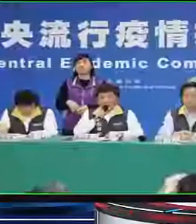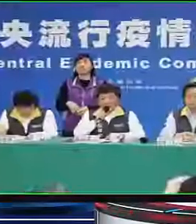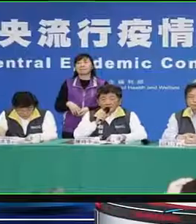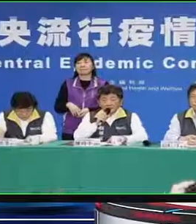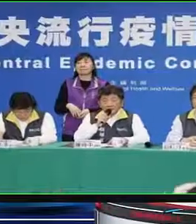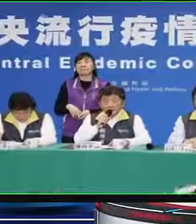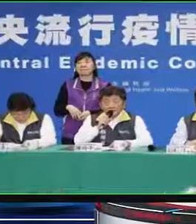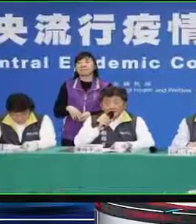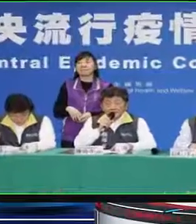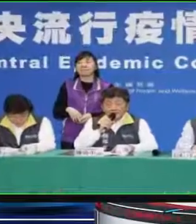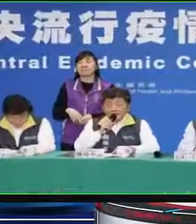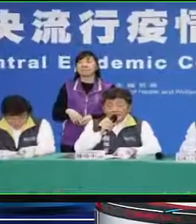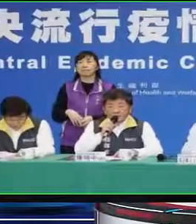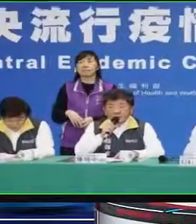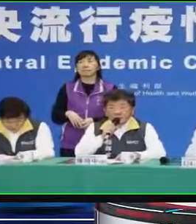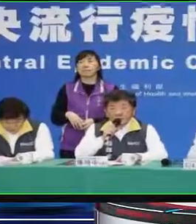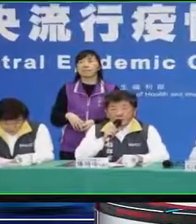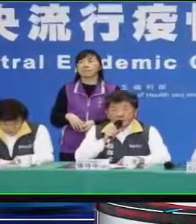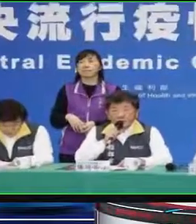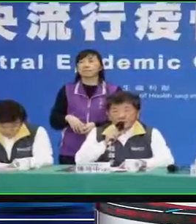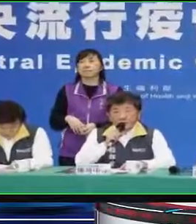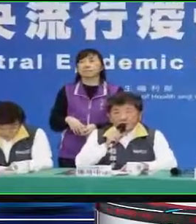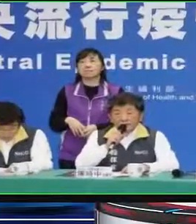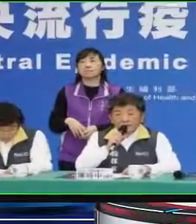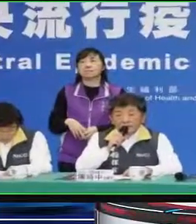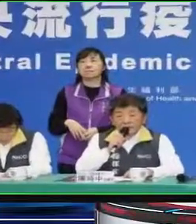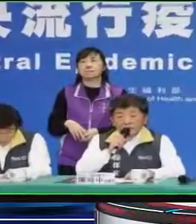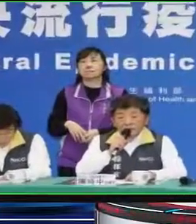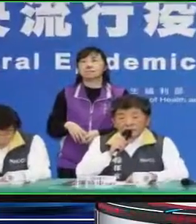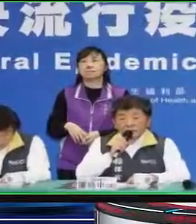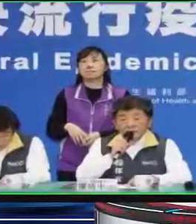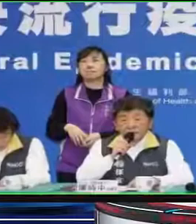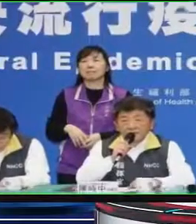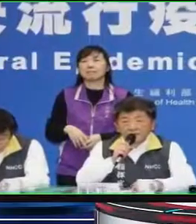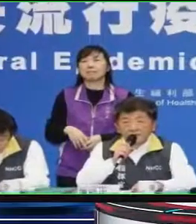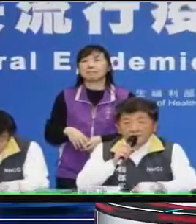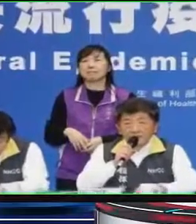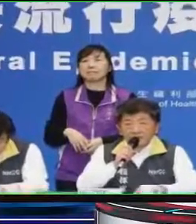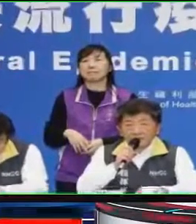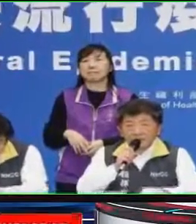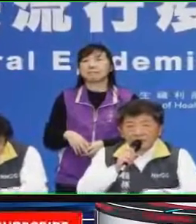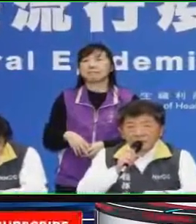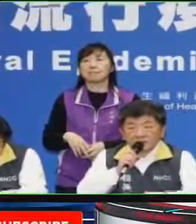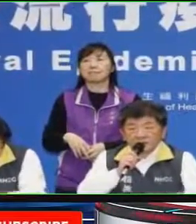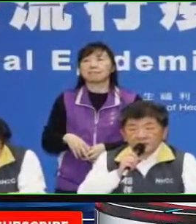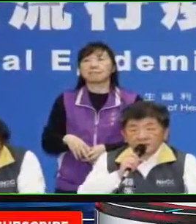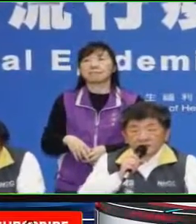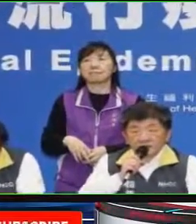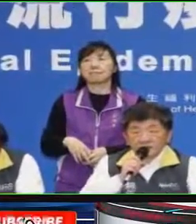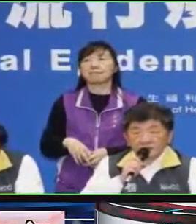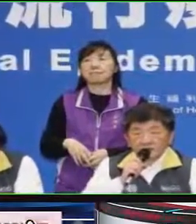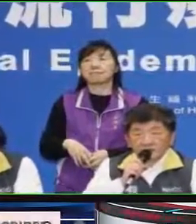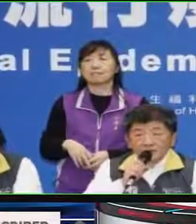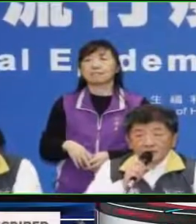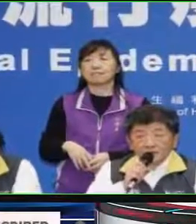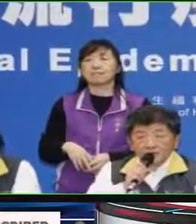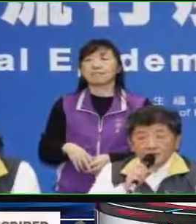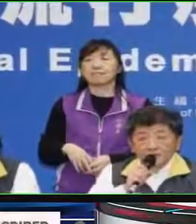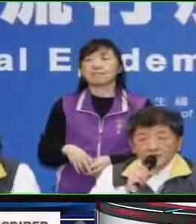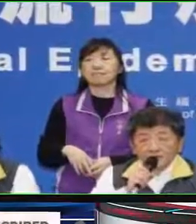第34例退休女性个案少外出，曾住院指挥中心，恐是院内感染。